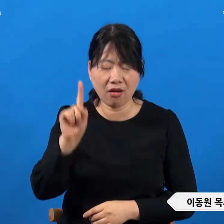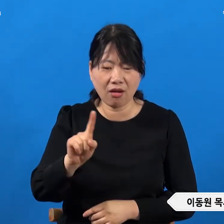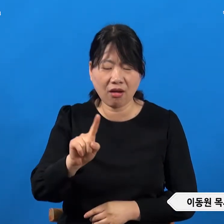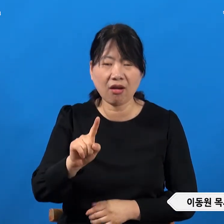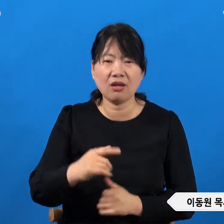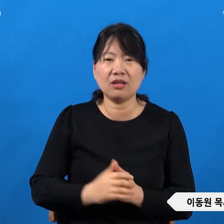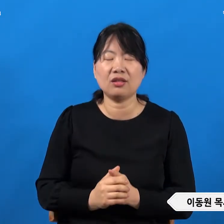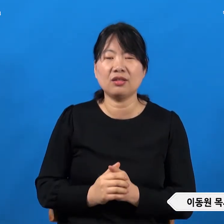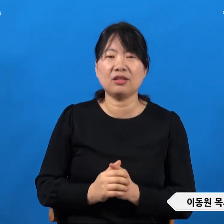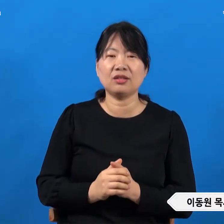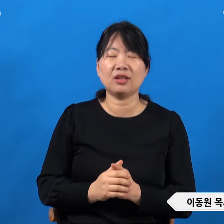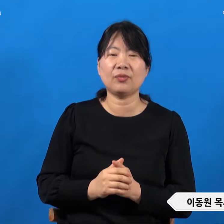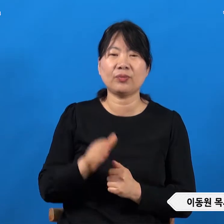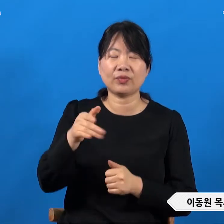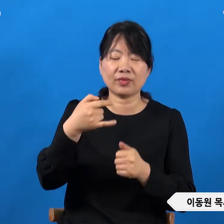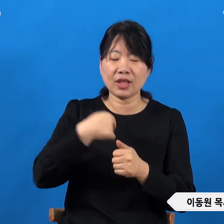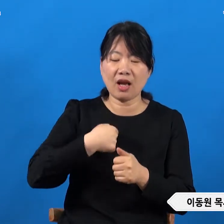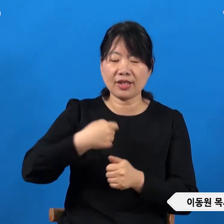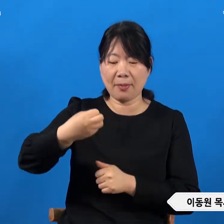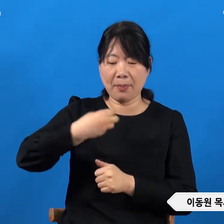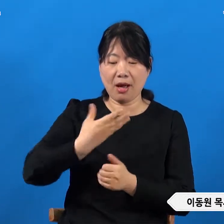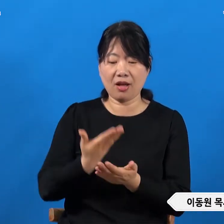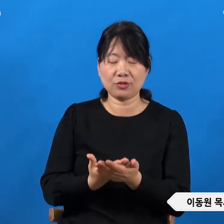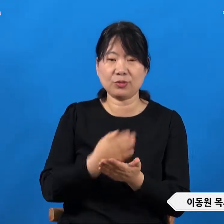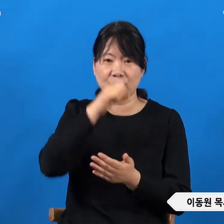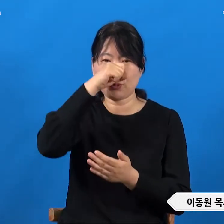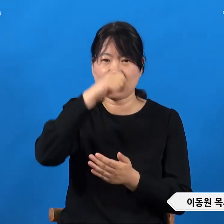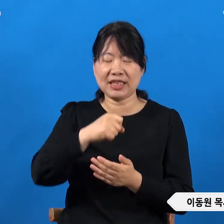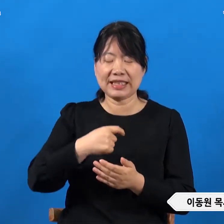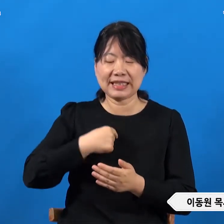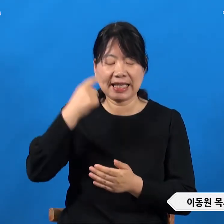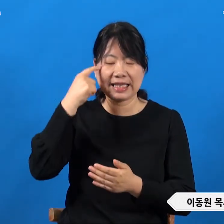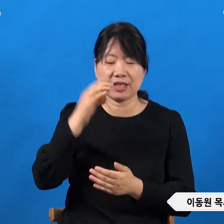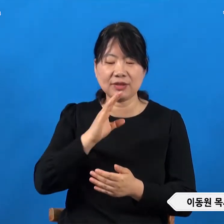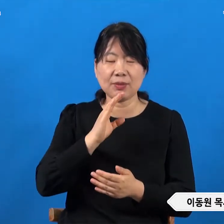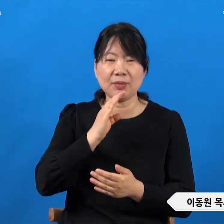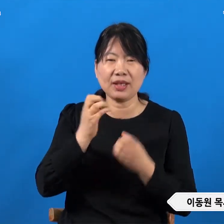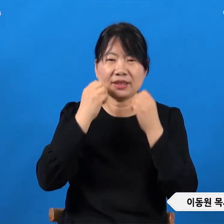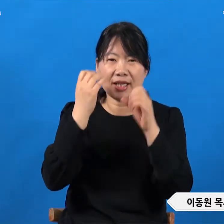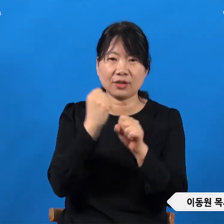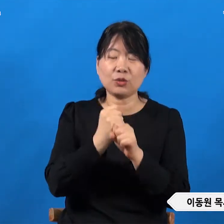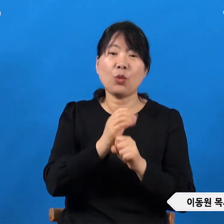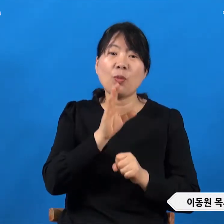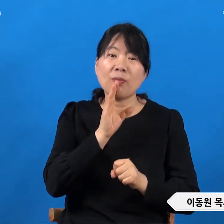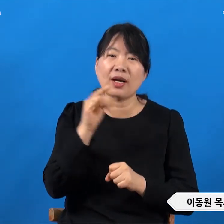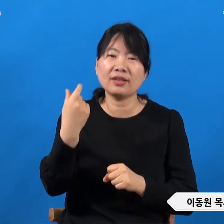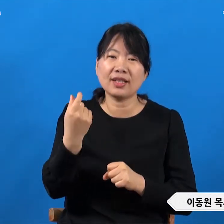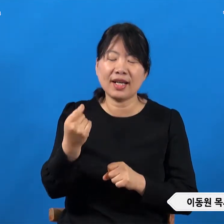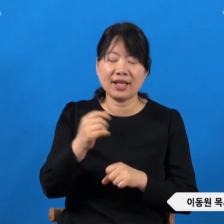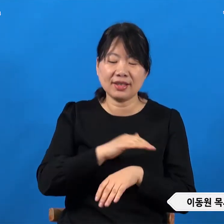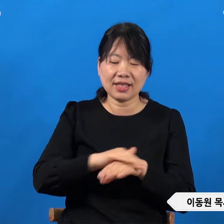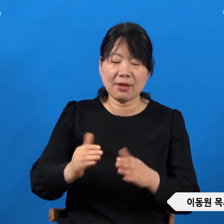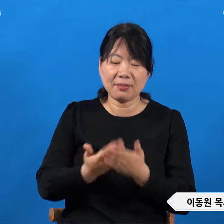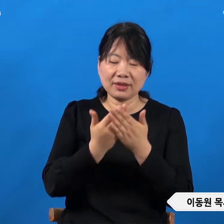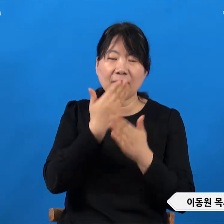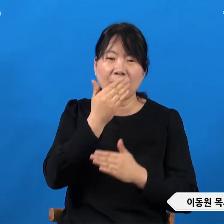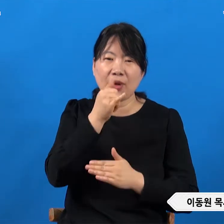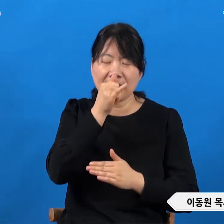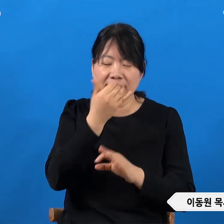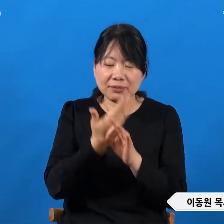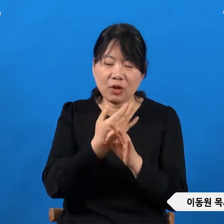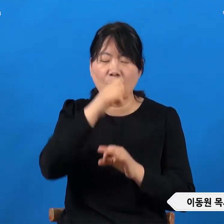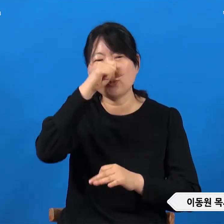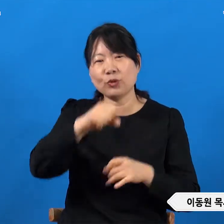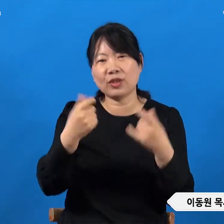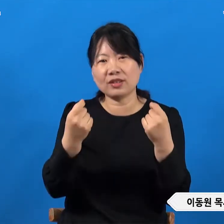되었니? 나에게 말해줄 수 있니? 내 생각은 정말 창조적이로구나. 잘 발전시켜보면